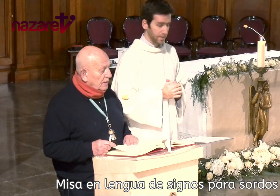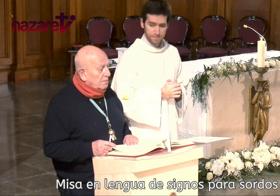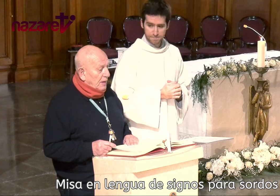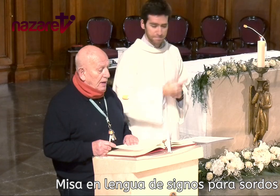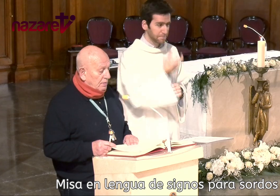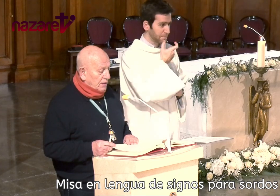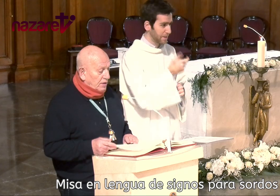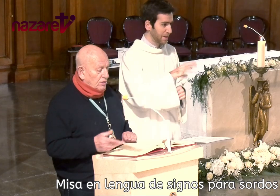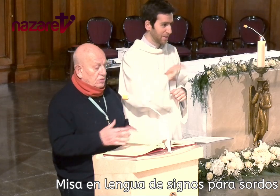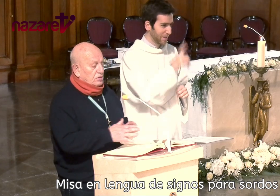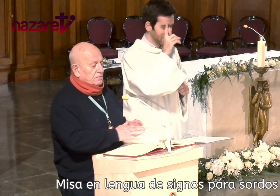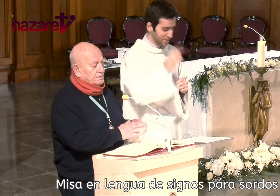palabra de dios